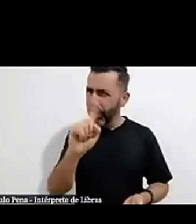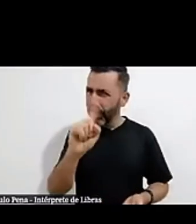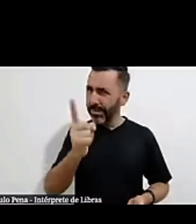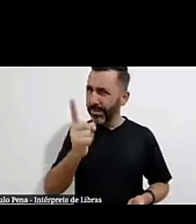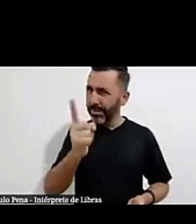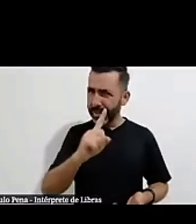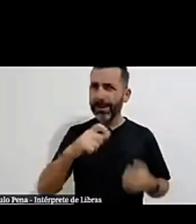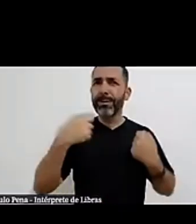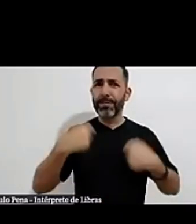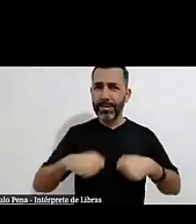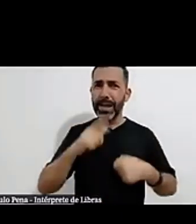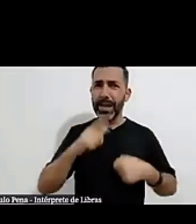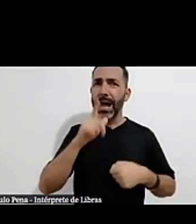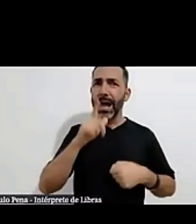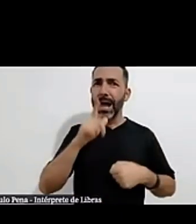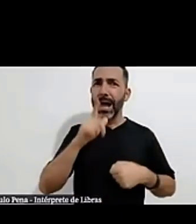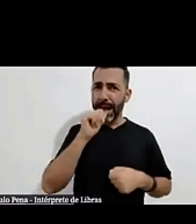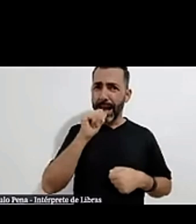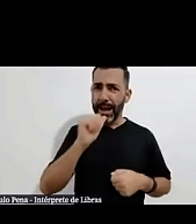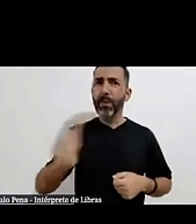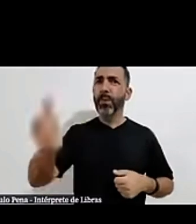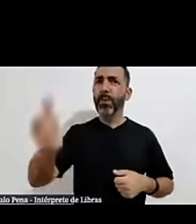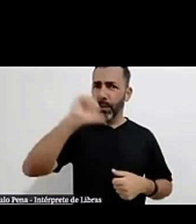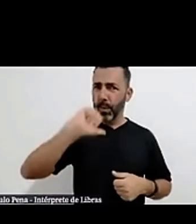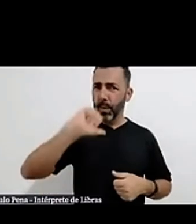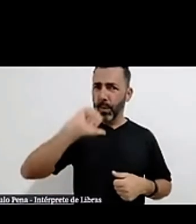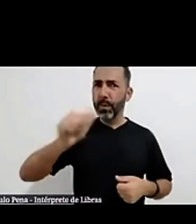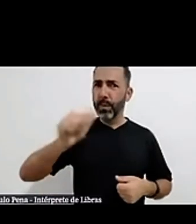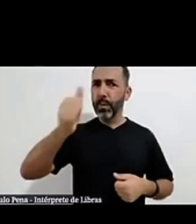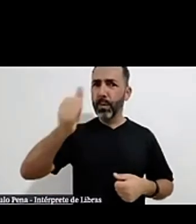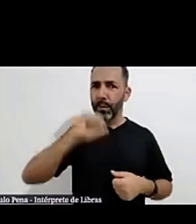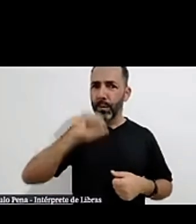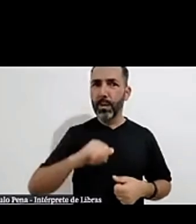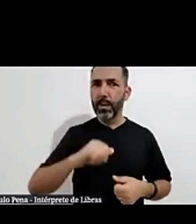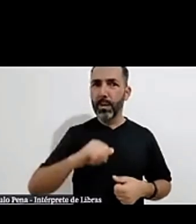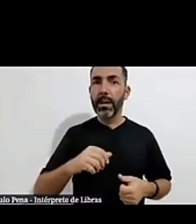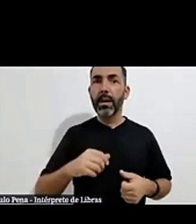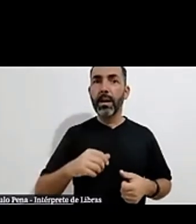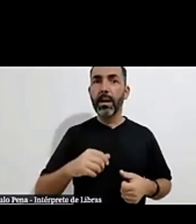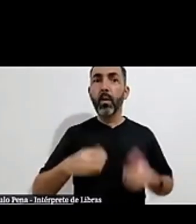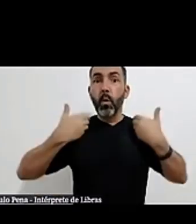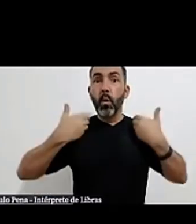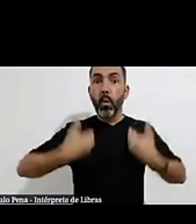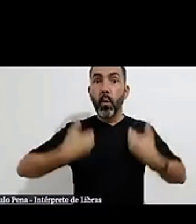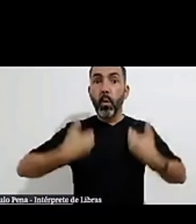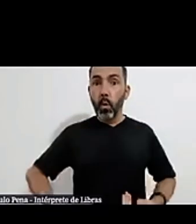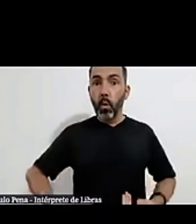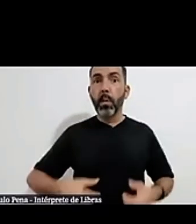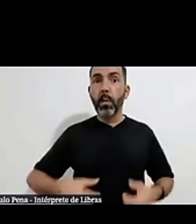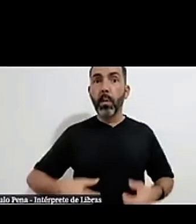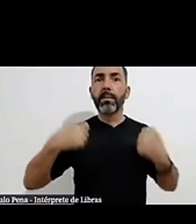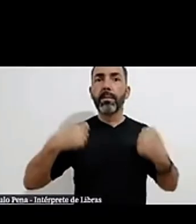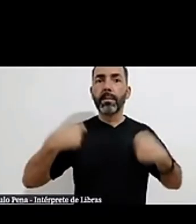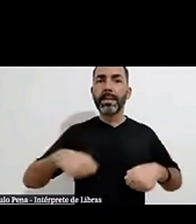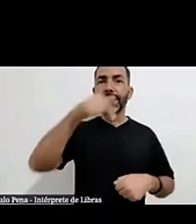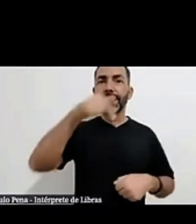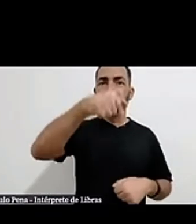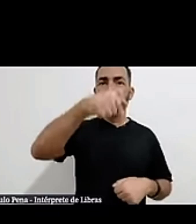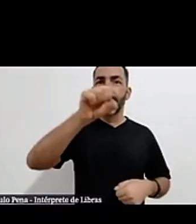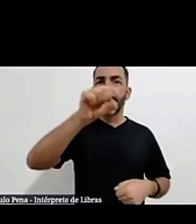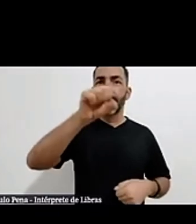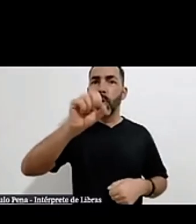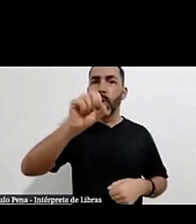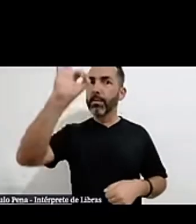78% precisa o seu sistema circulatório de água para que você tenha uma boa